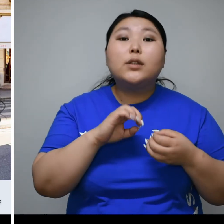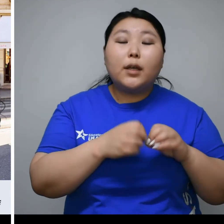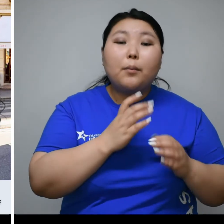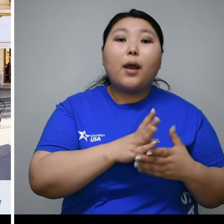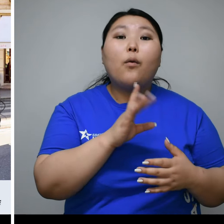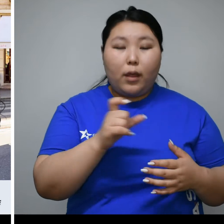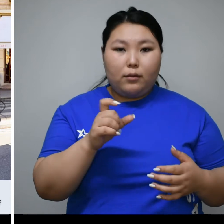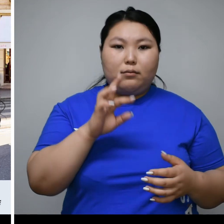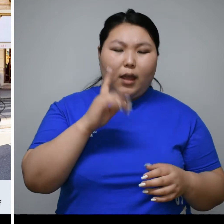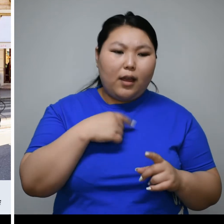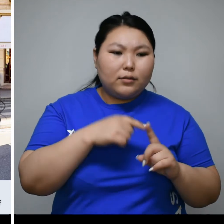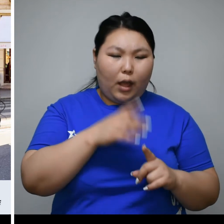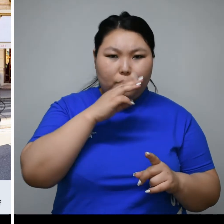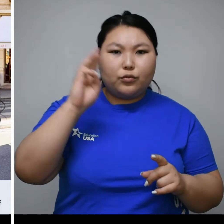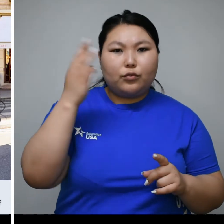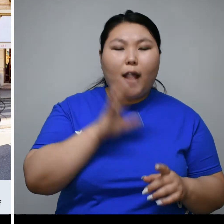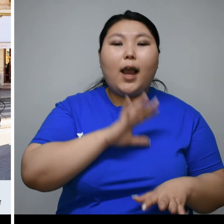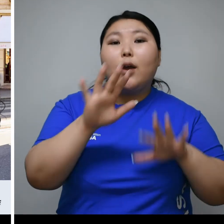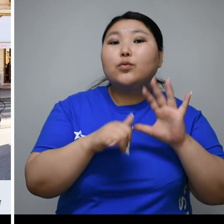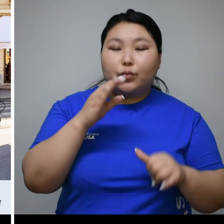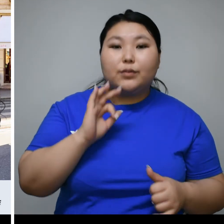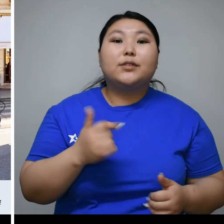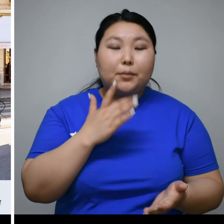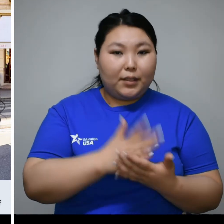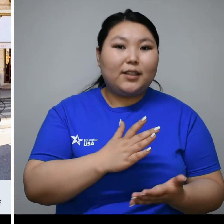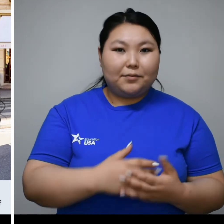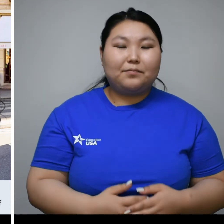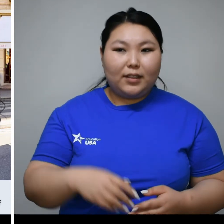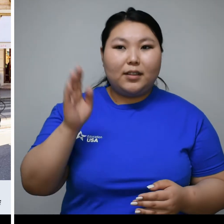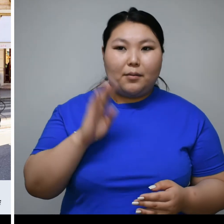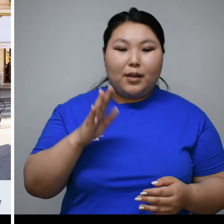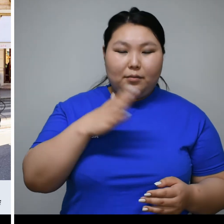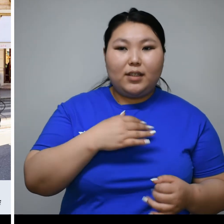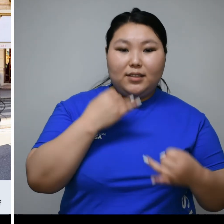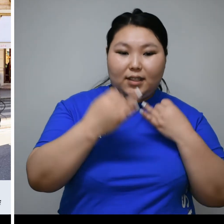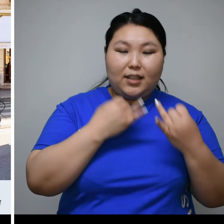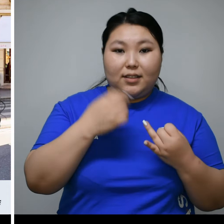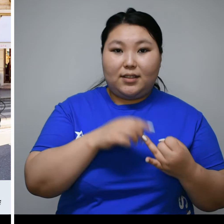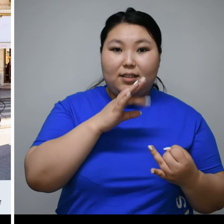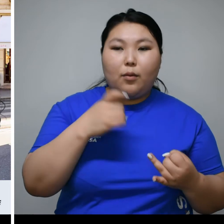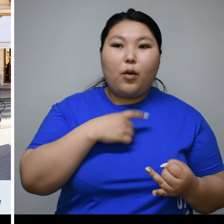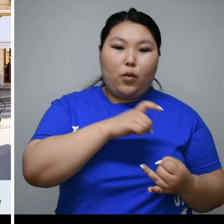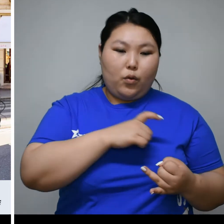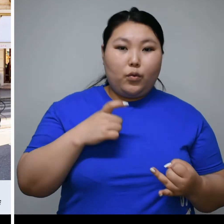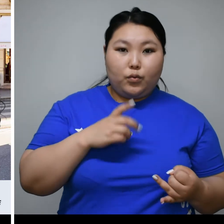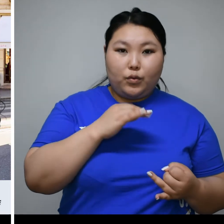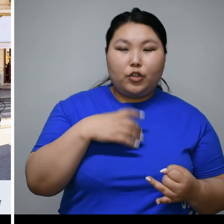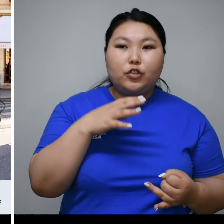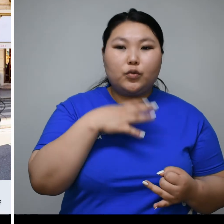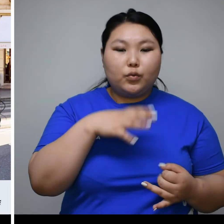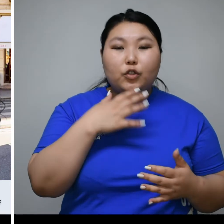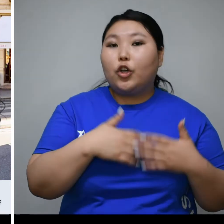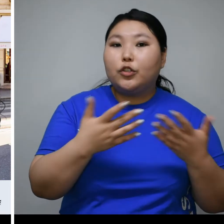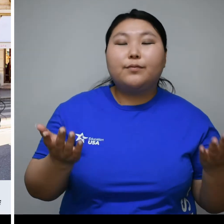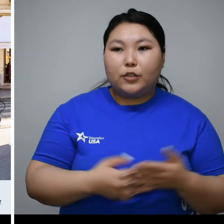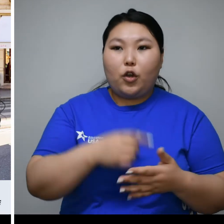юу хийх гээд байгаа юм бэ гэдэг яг л яг нэг тийм тодорхой асуултуудыг асуудаг байгаа. Тэгээд би ярилцсан дээр яг нэг хувийн зүгээс нэг зөвлөгөө